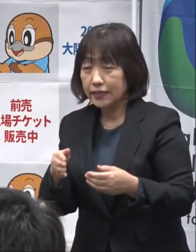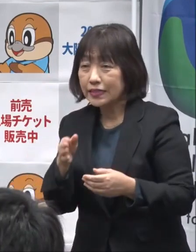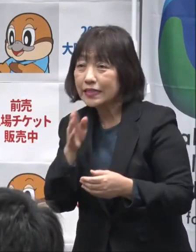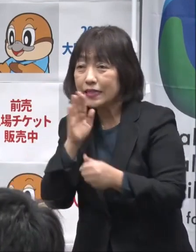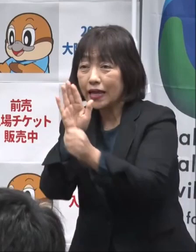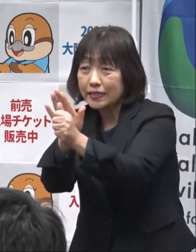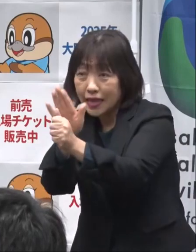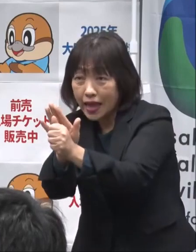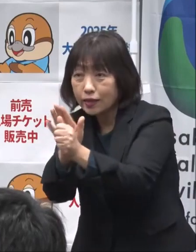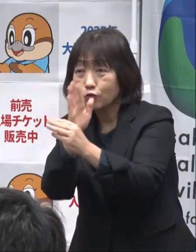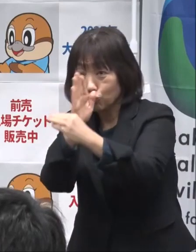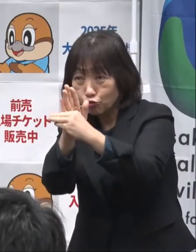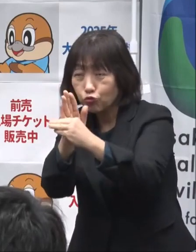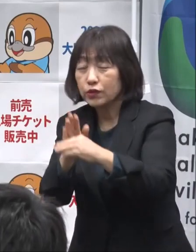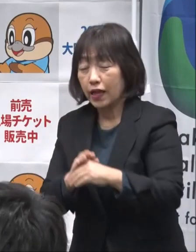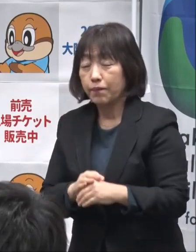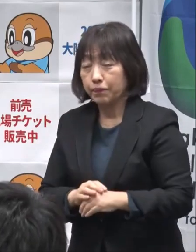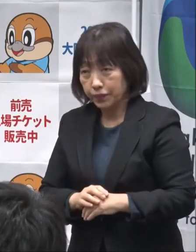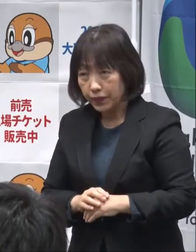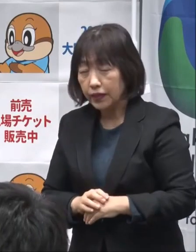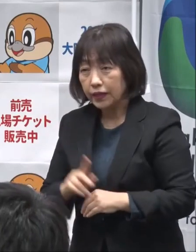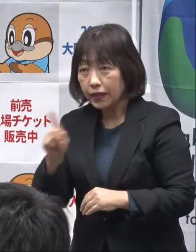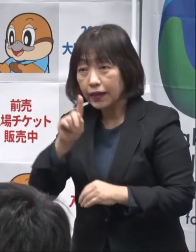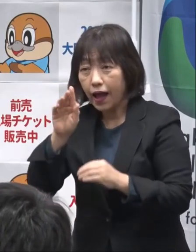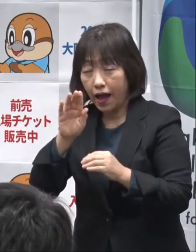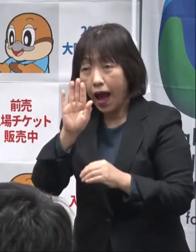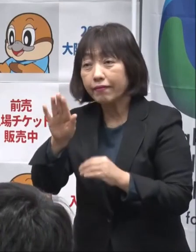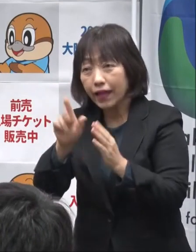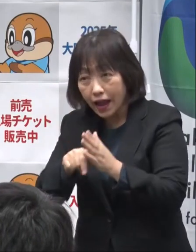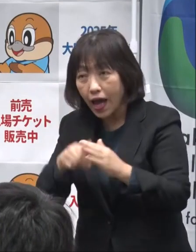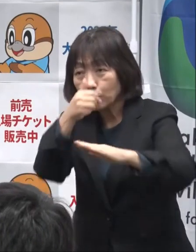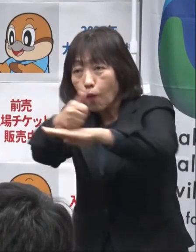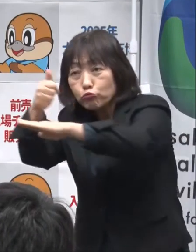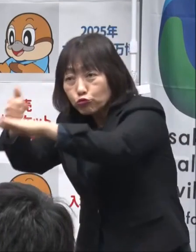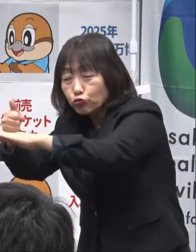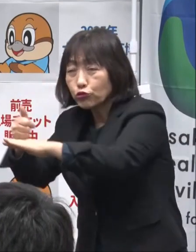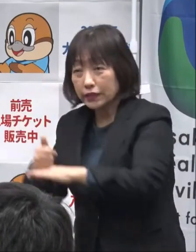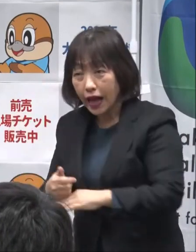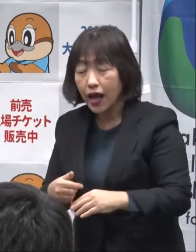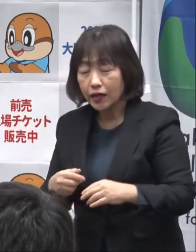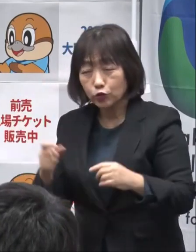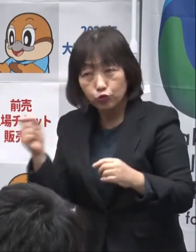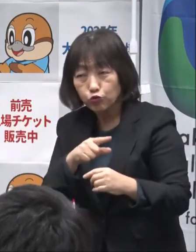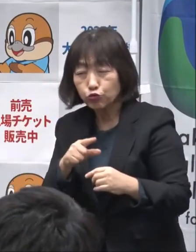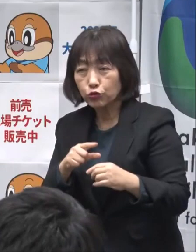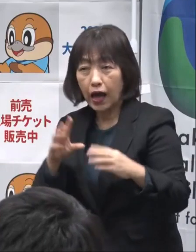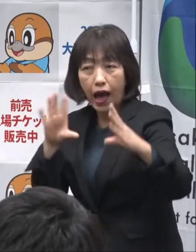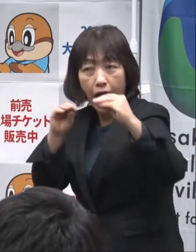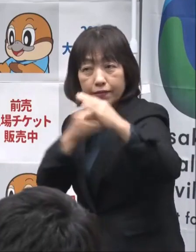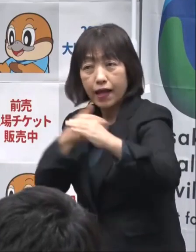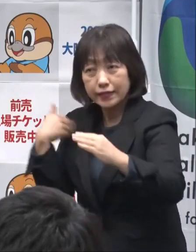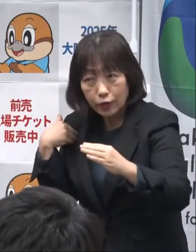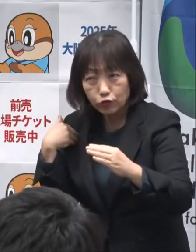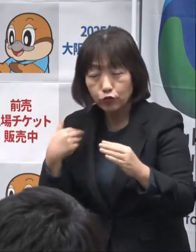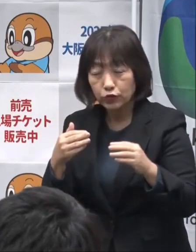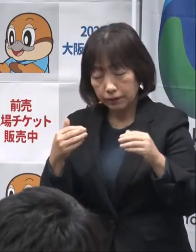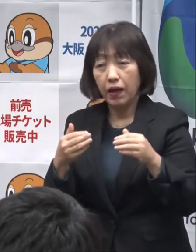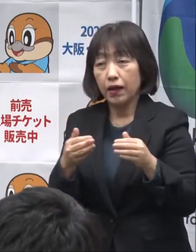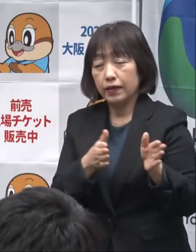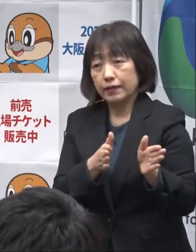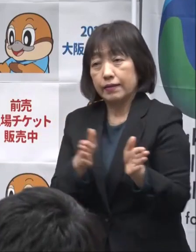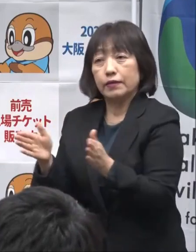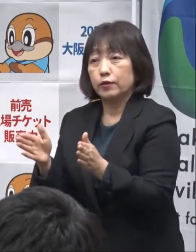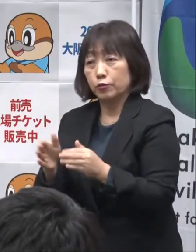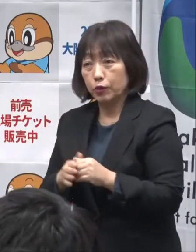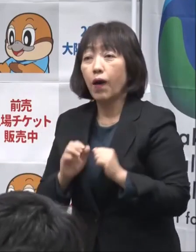していますし、また何かあればそのトップ同士がすぐにつながる体制というのは構築をしています。それ以上私